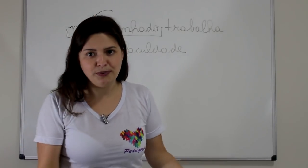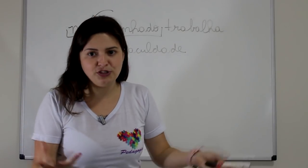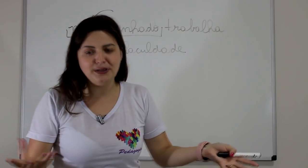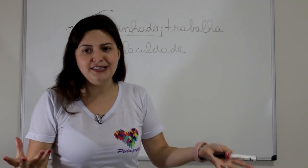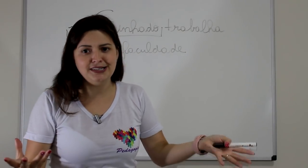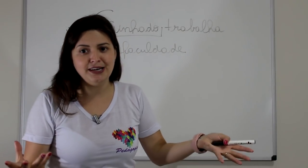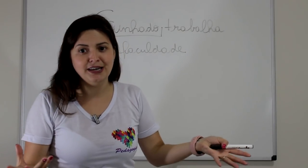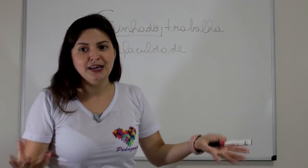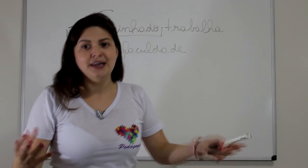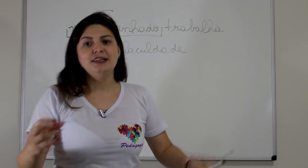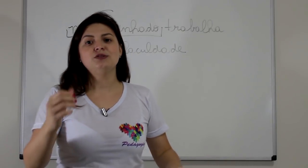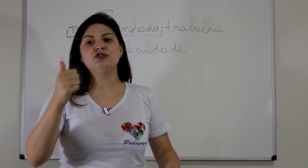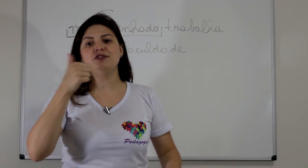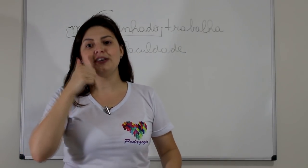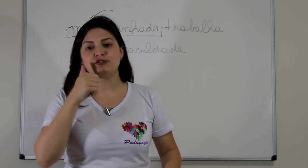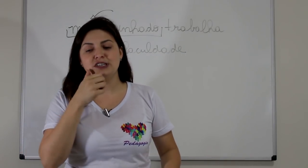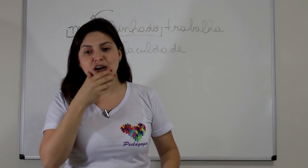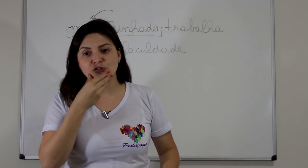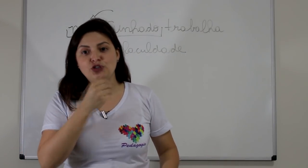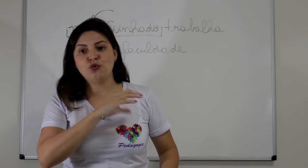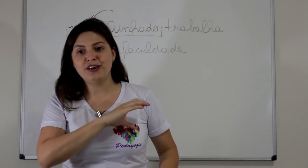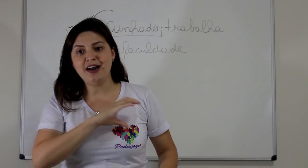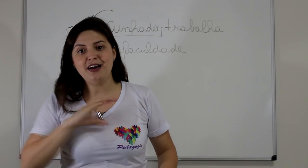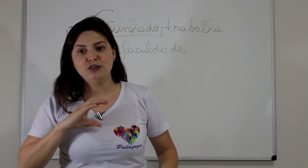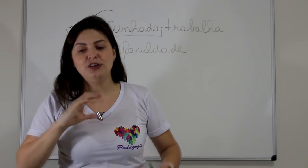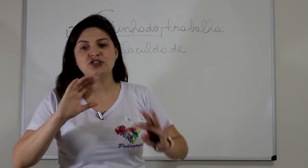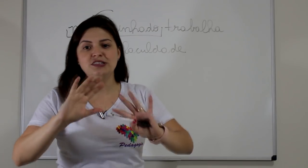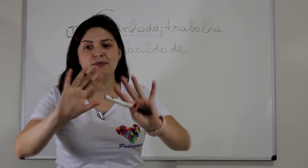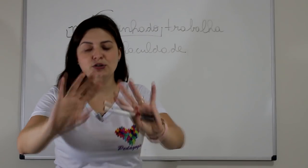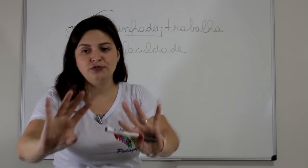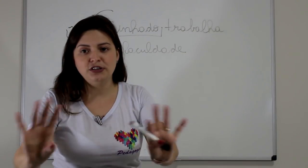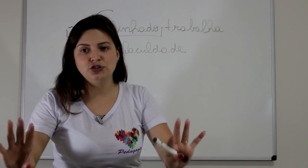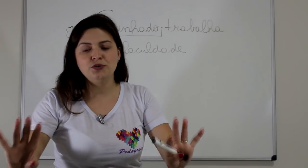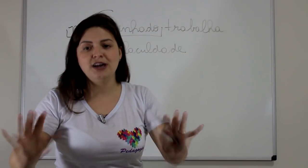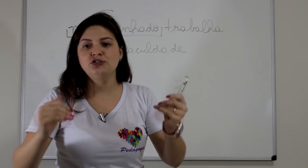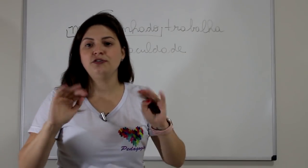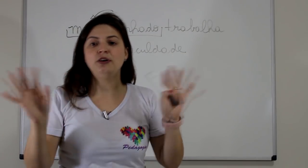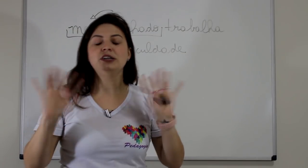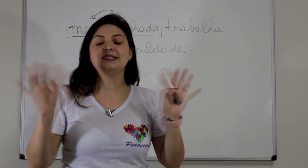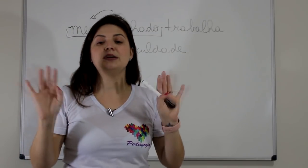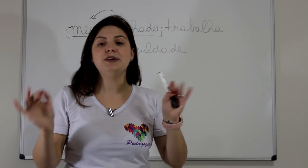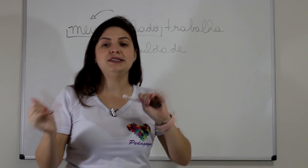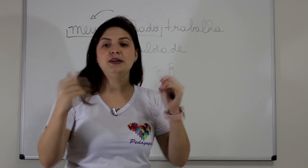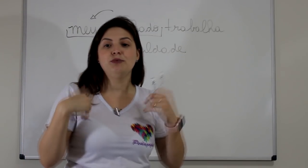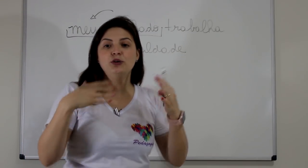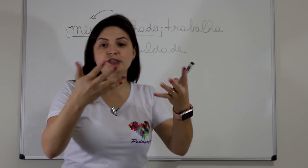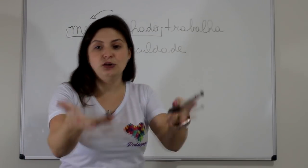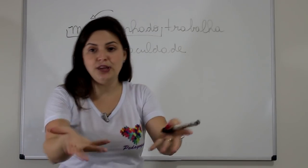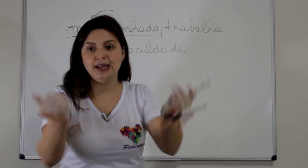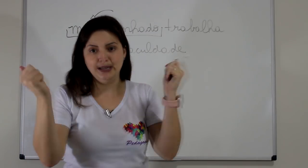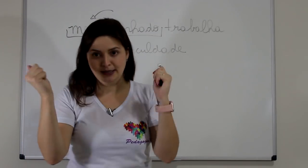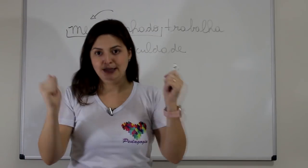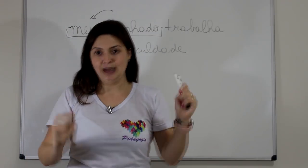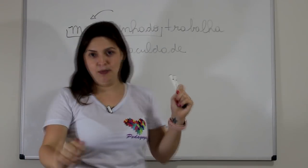pode aparecer. Então, se eu já faço o sinal de cunhado, ele já sabe que eu tô falando de cunhado. Só falta ele saber se é o meu ou se é o dele, tá